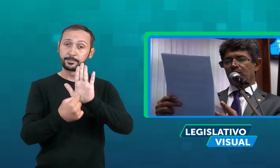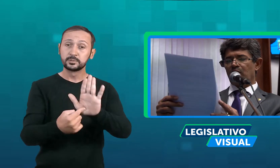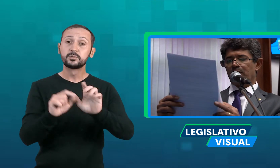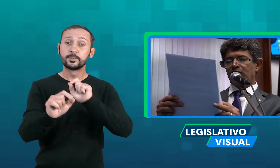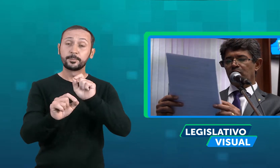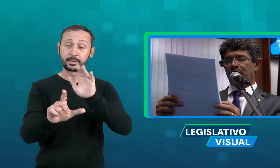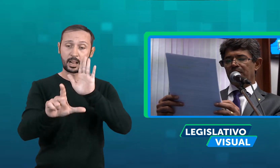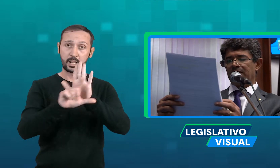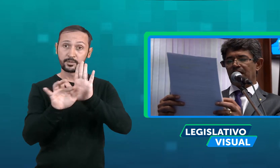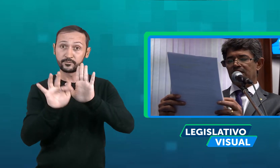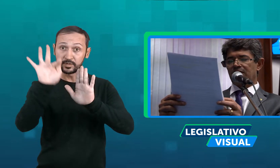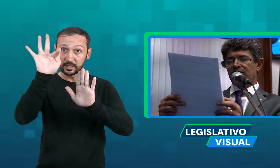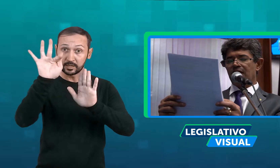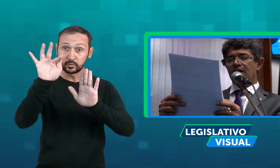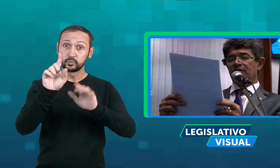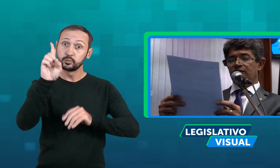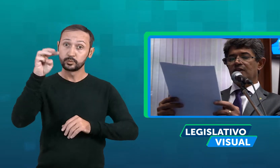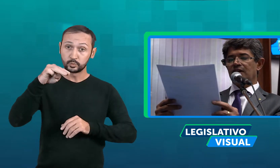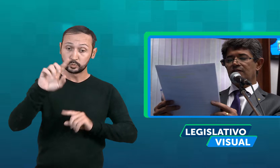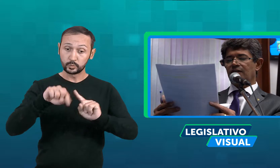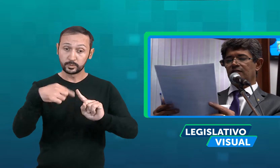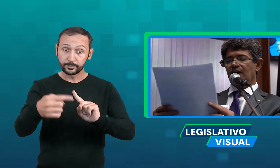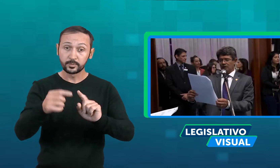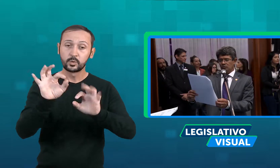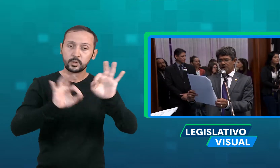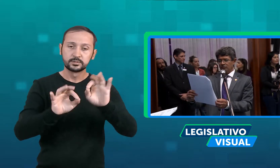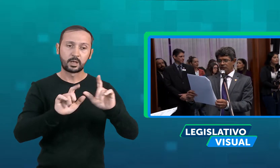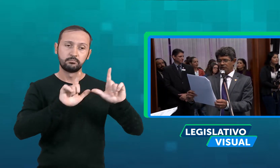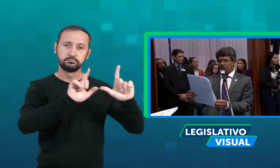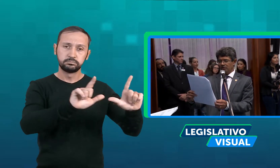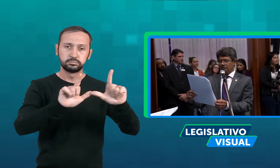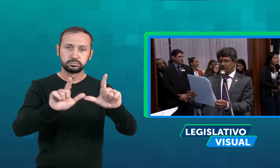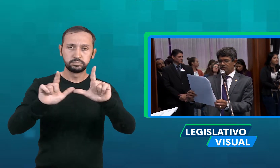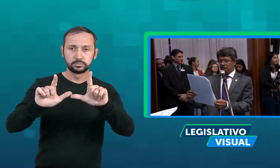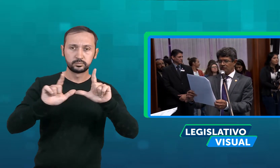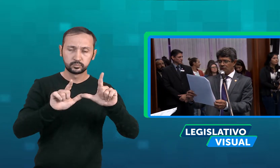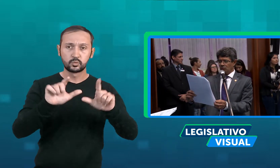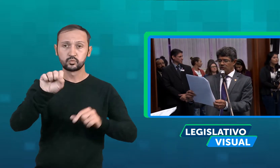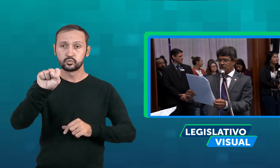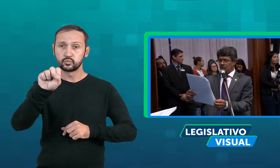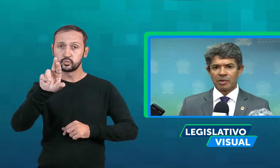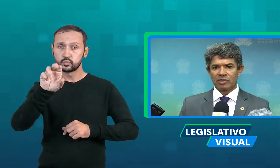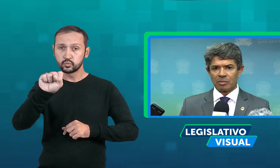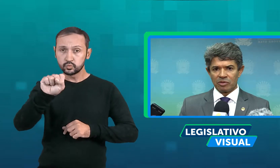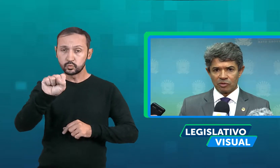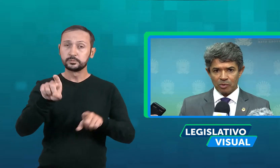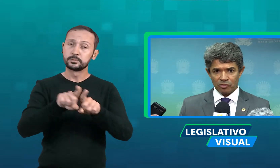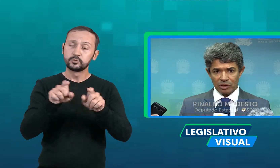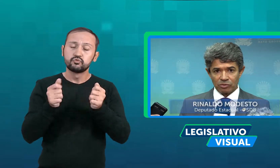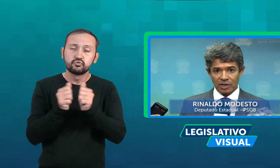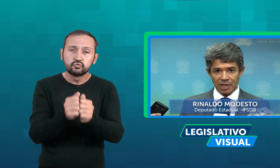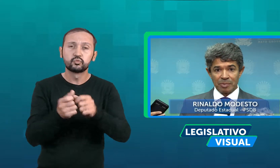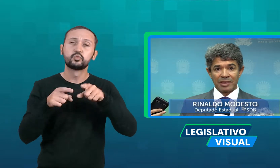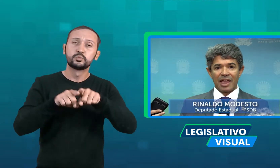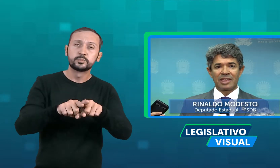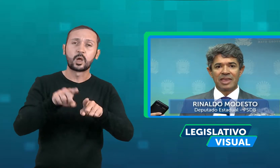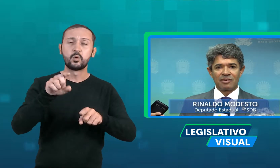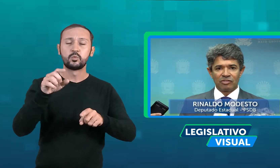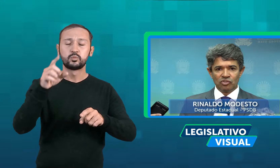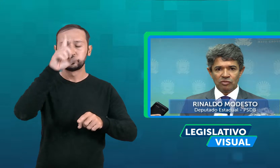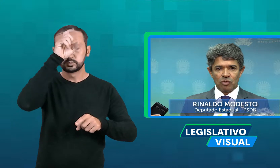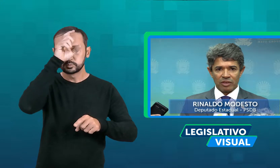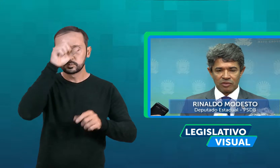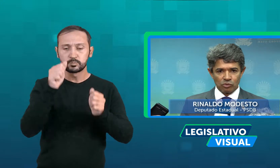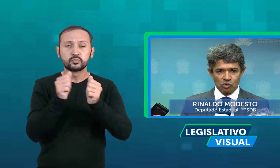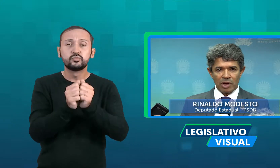de cartazes afixados na rede pública de saúde e de hospitais integrantes do SUS. Apresentamos esse projeto de lei para que